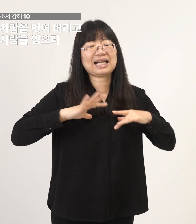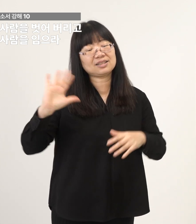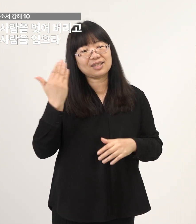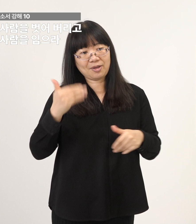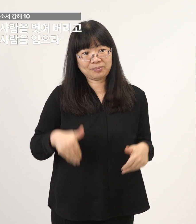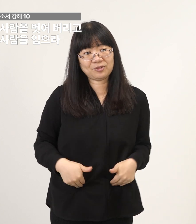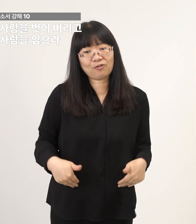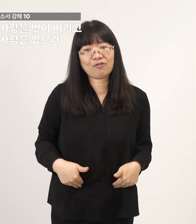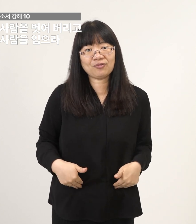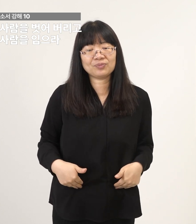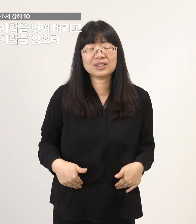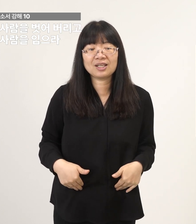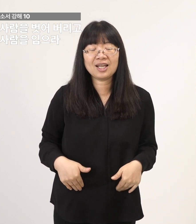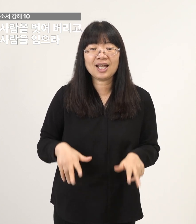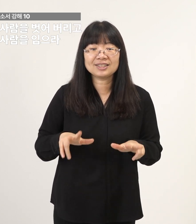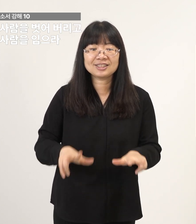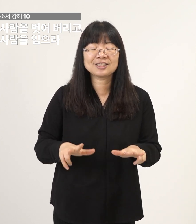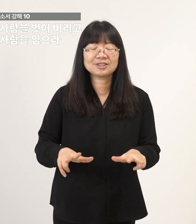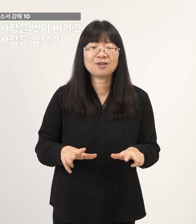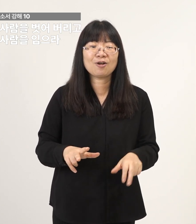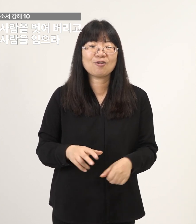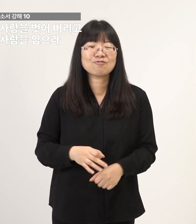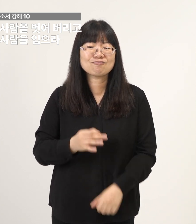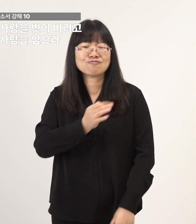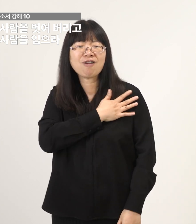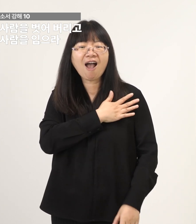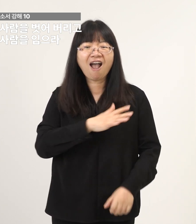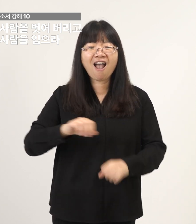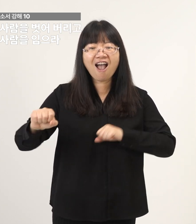내가 이 땅에 뭐 어떻게 떵떵거리다 왔냐?